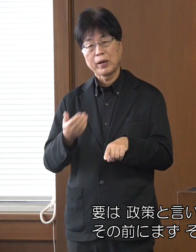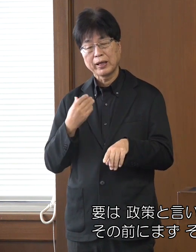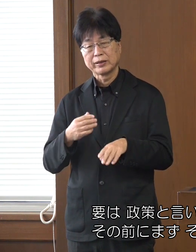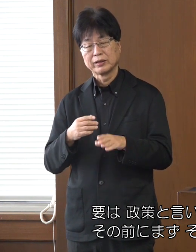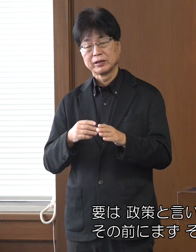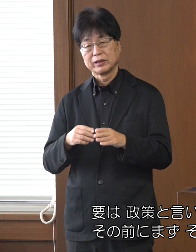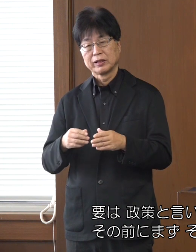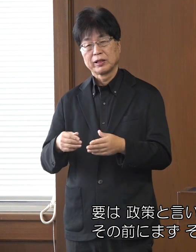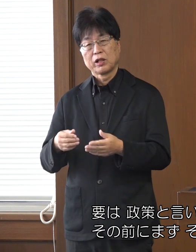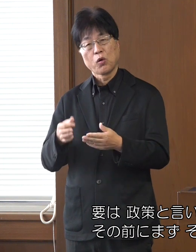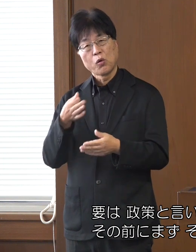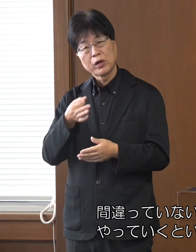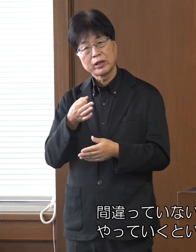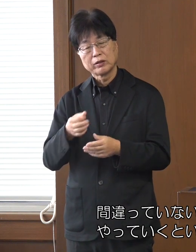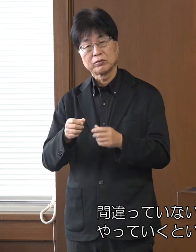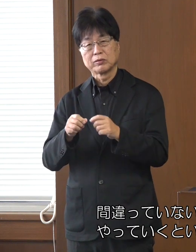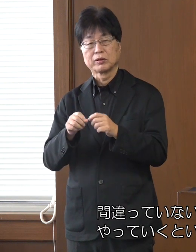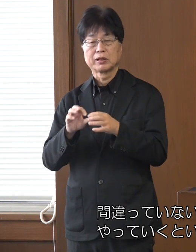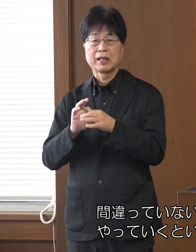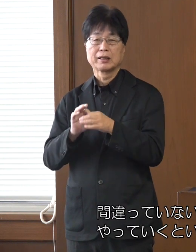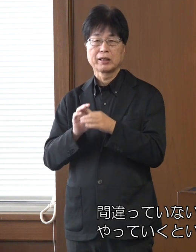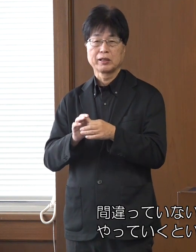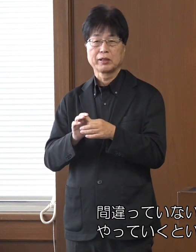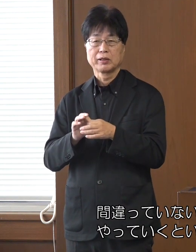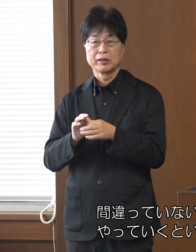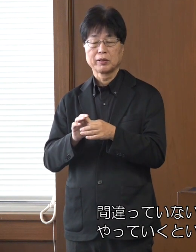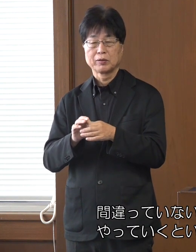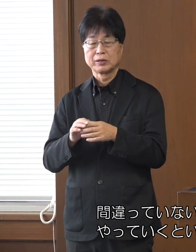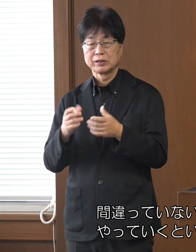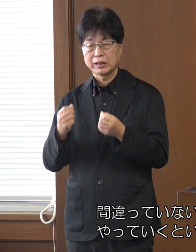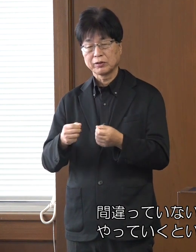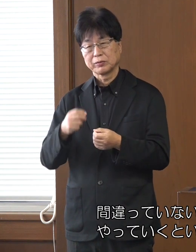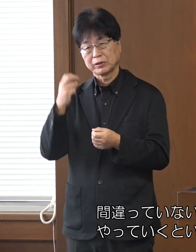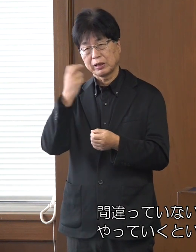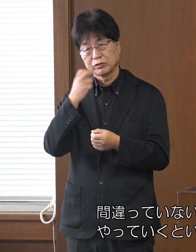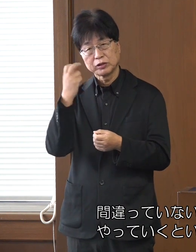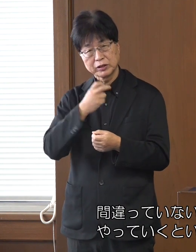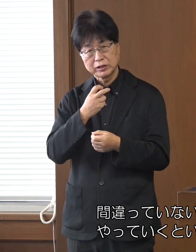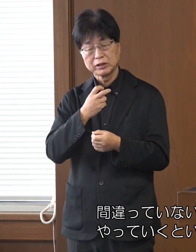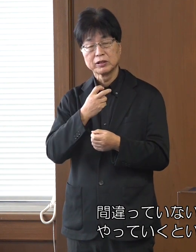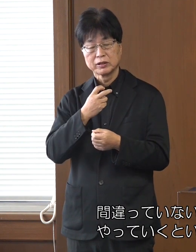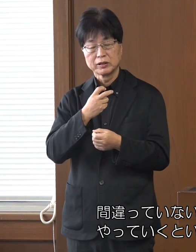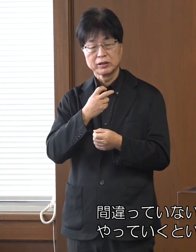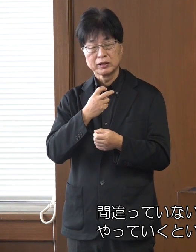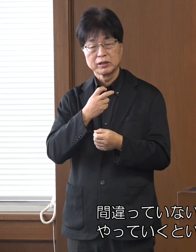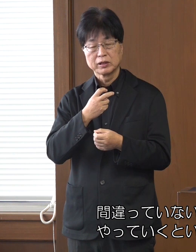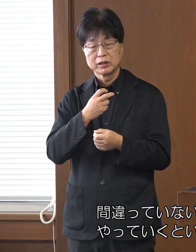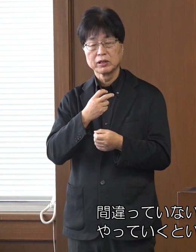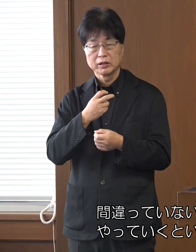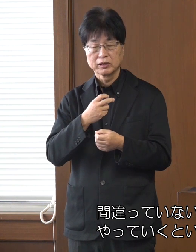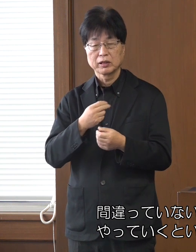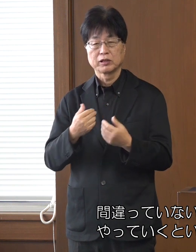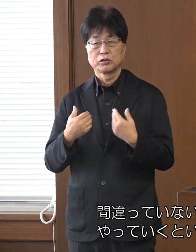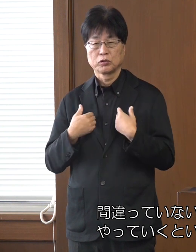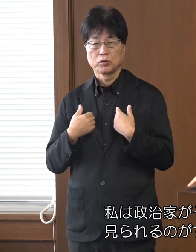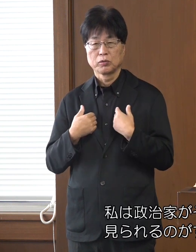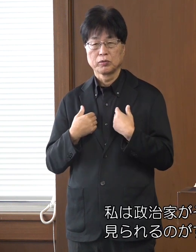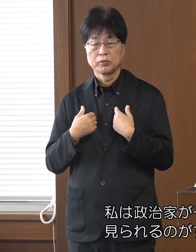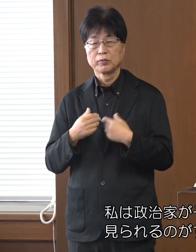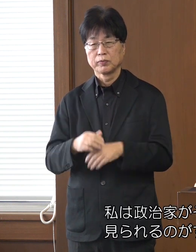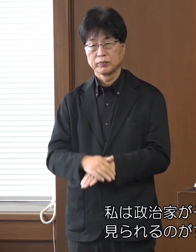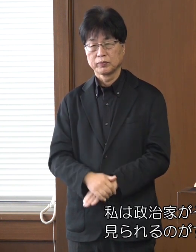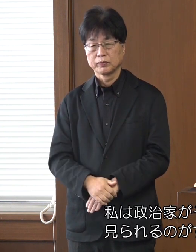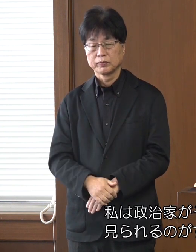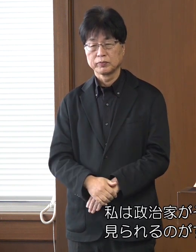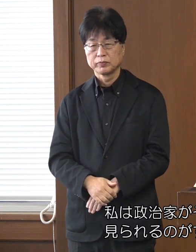して、間違ってないかちゃんとチェックを常にかけながらやっていくっていうところをやっていかないと、まあ、私